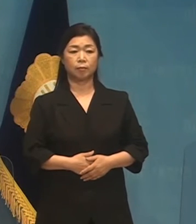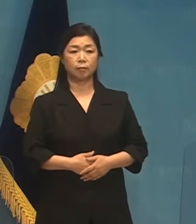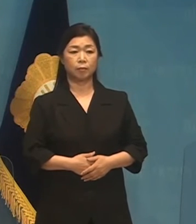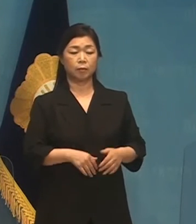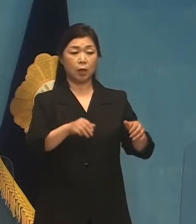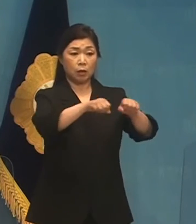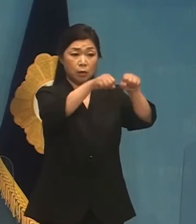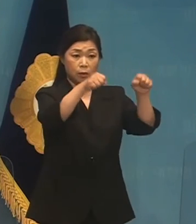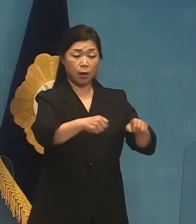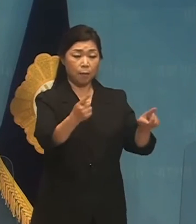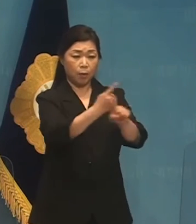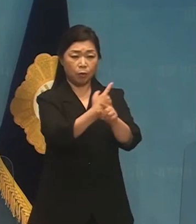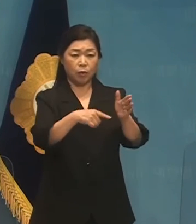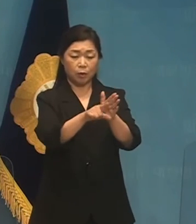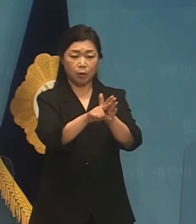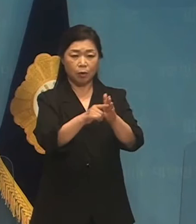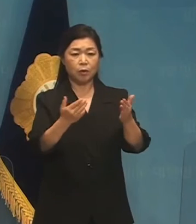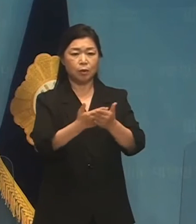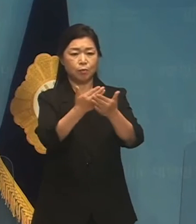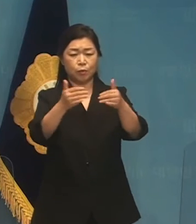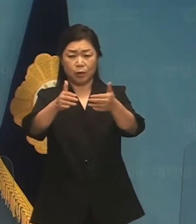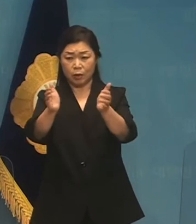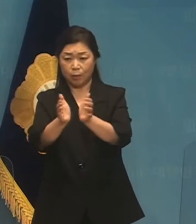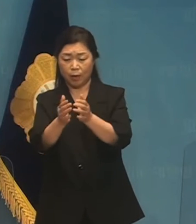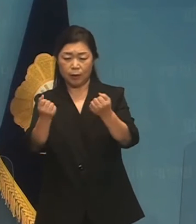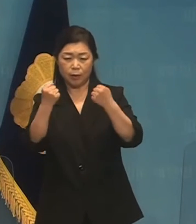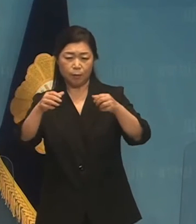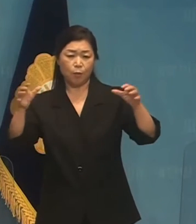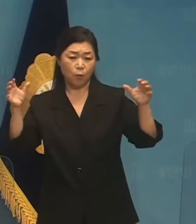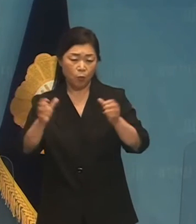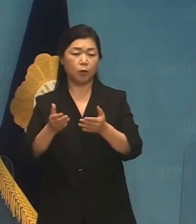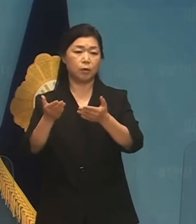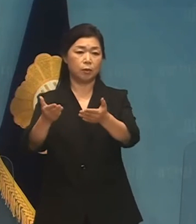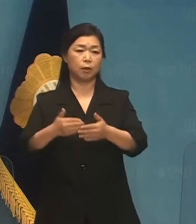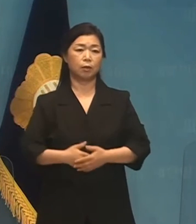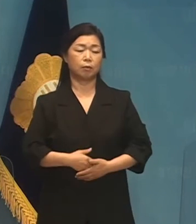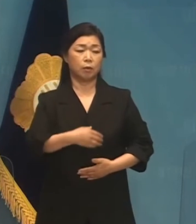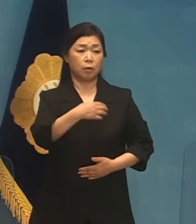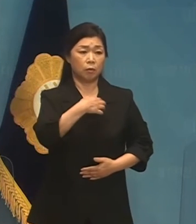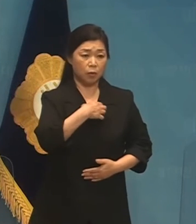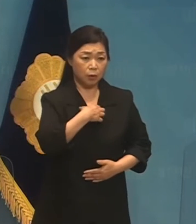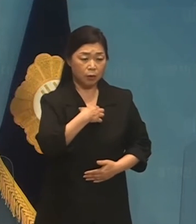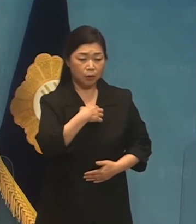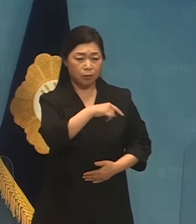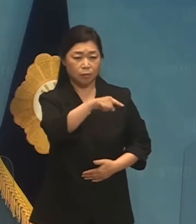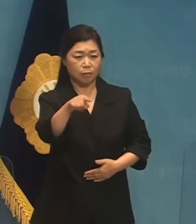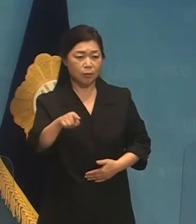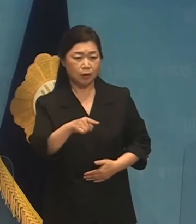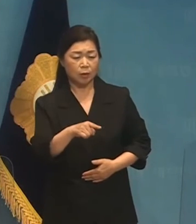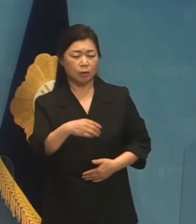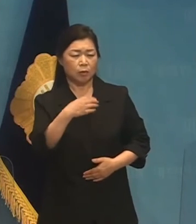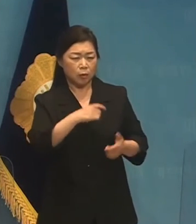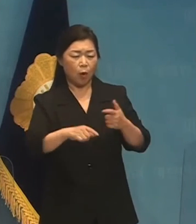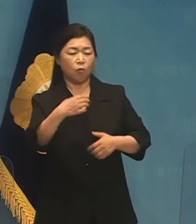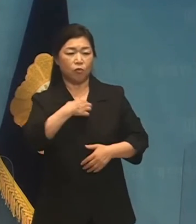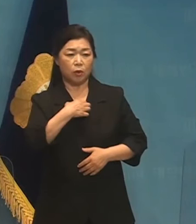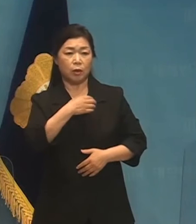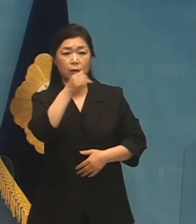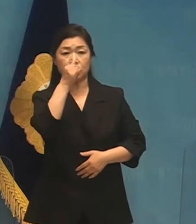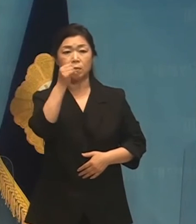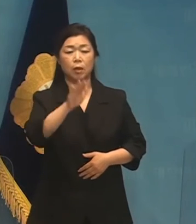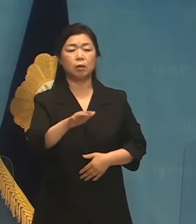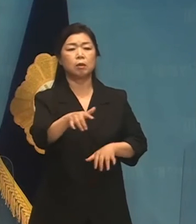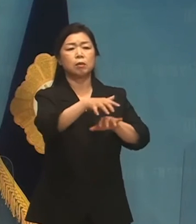체제전환을 위해 진보 진영의 힘을 모으겠습니다. 위기는 최고조로 치닫고 있는데